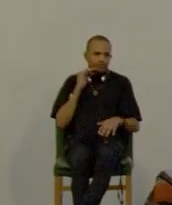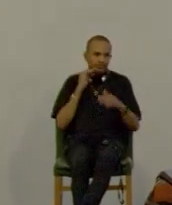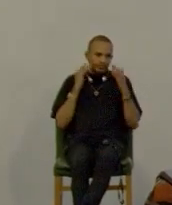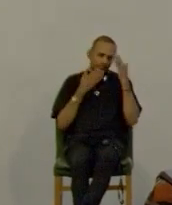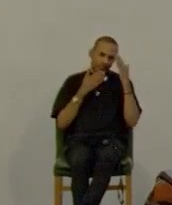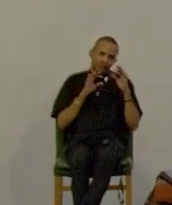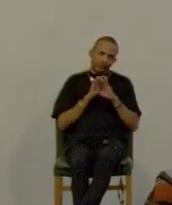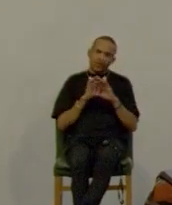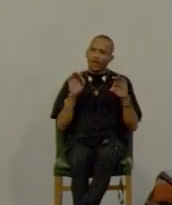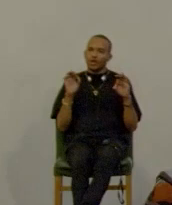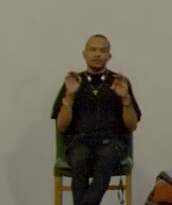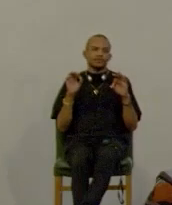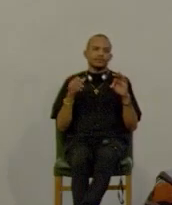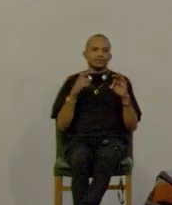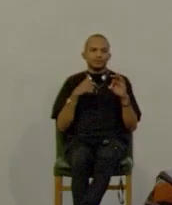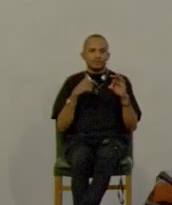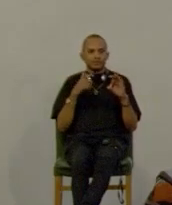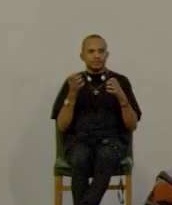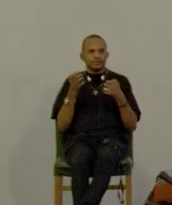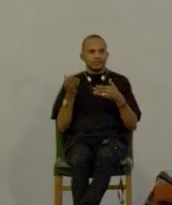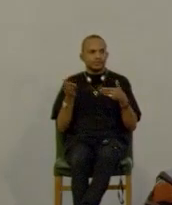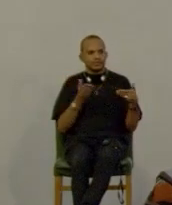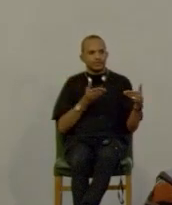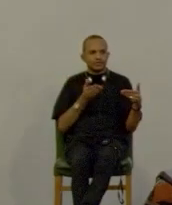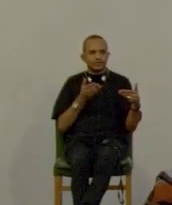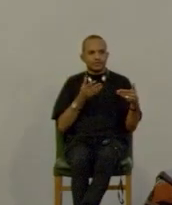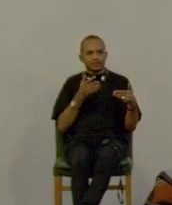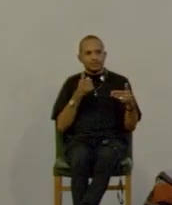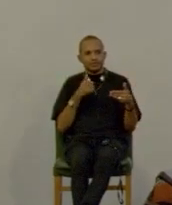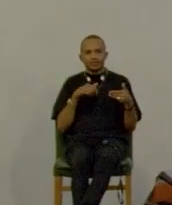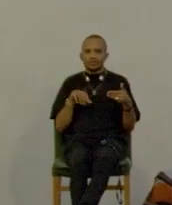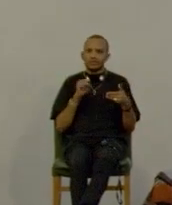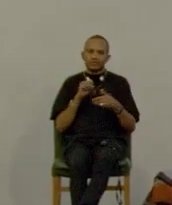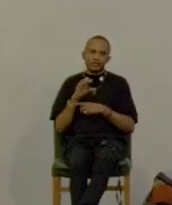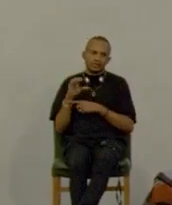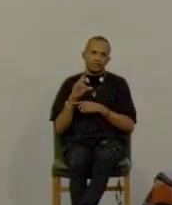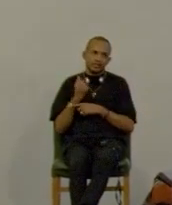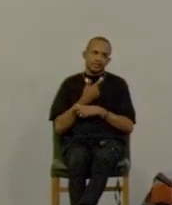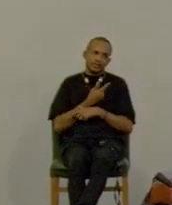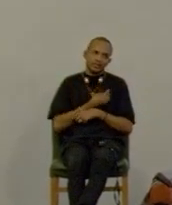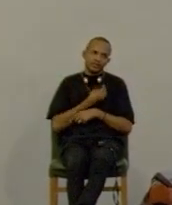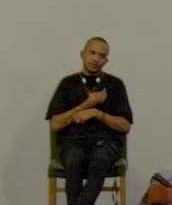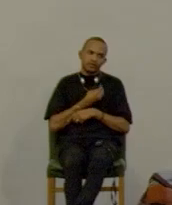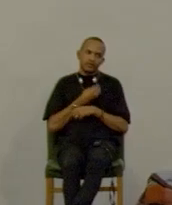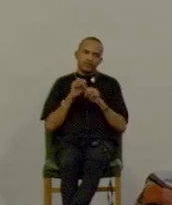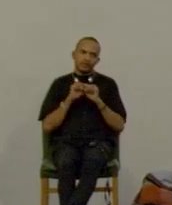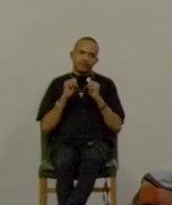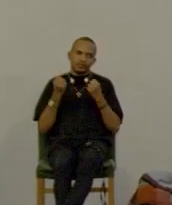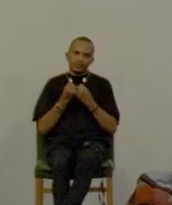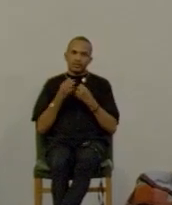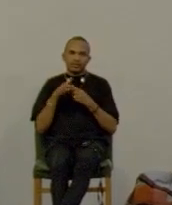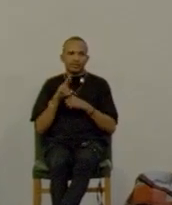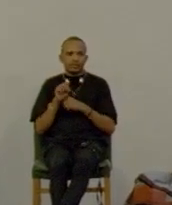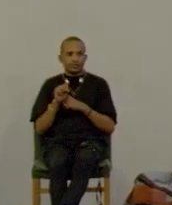foi excelente, né? E eu também vou fazer um convite. Eu sou de Santa Catarina e a gente está aqui num seminário na